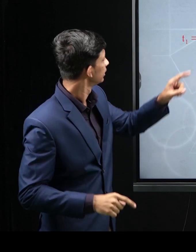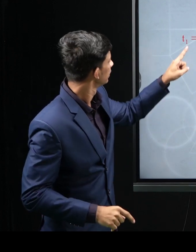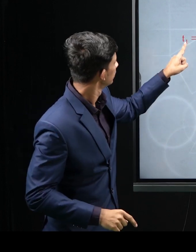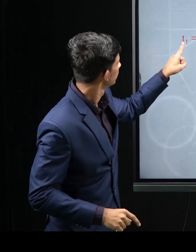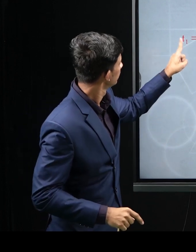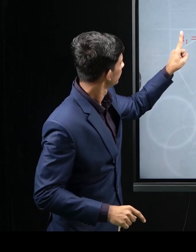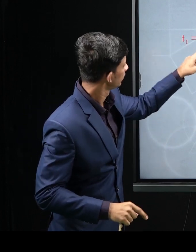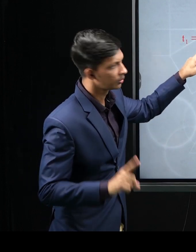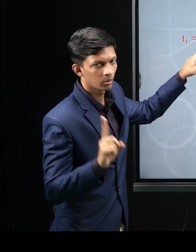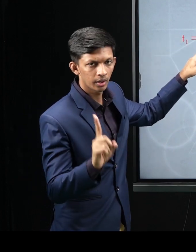a⁻r⁻0